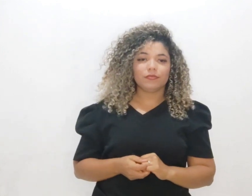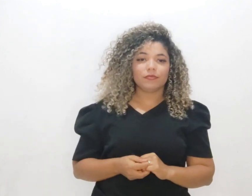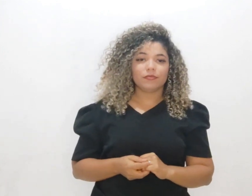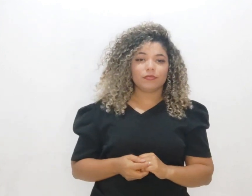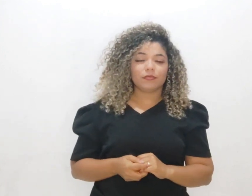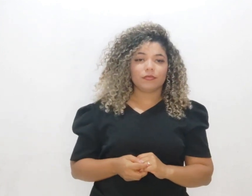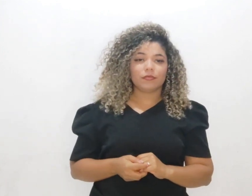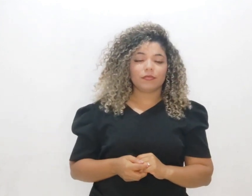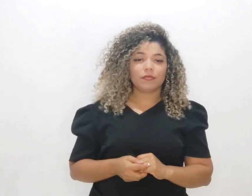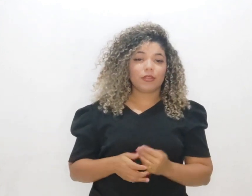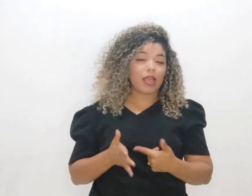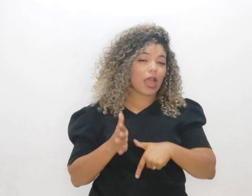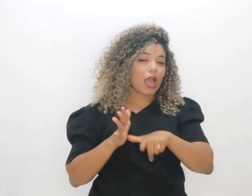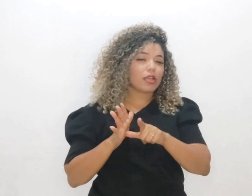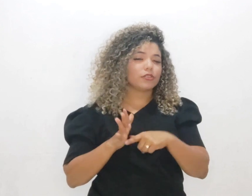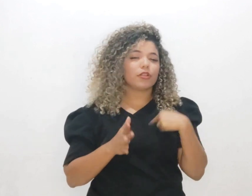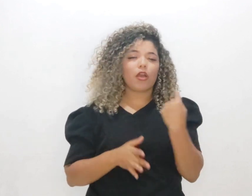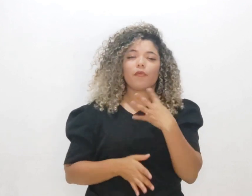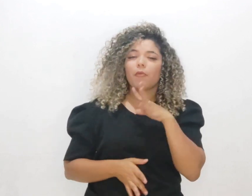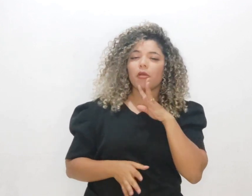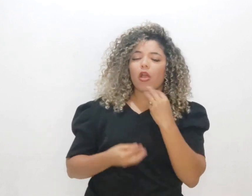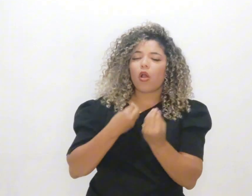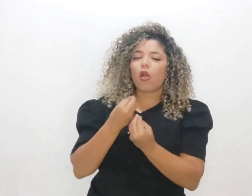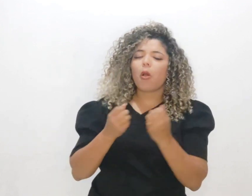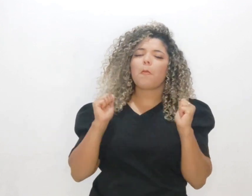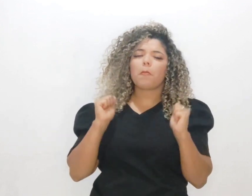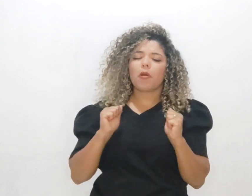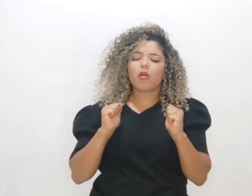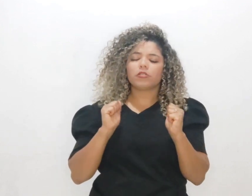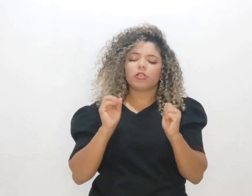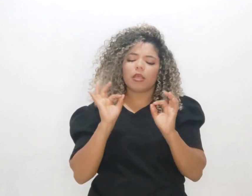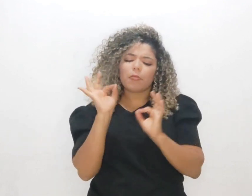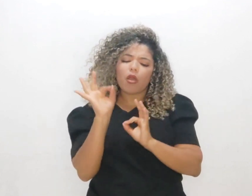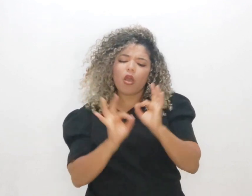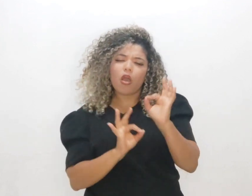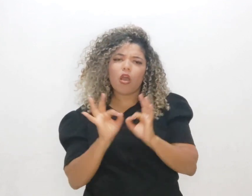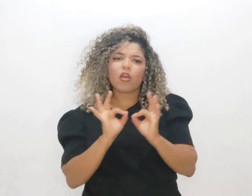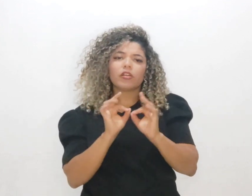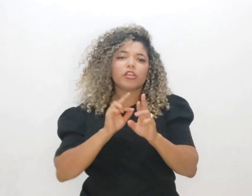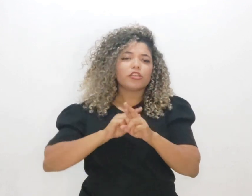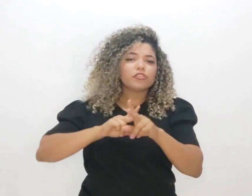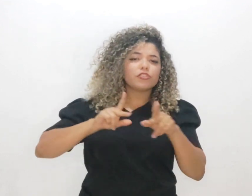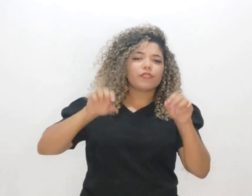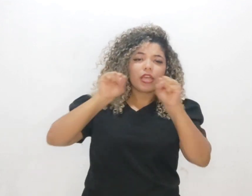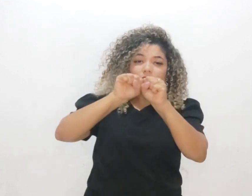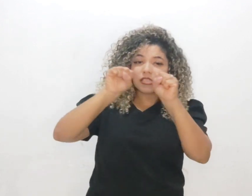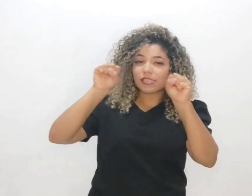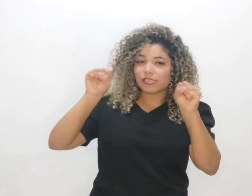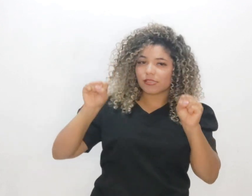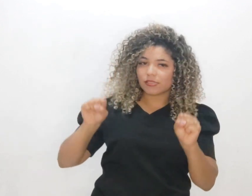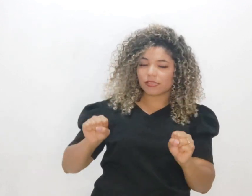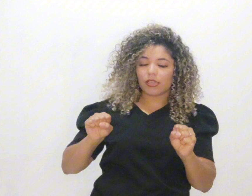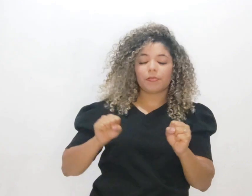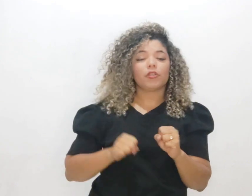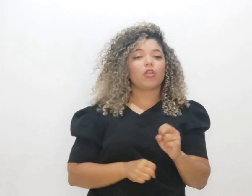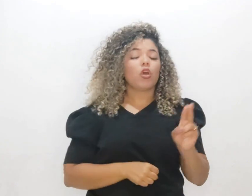Antes de mais nada, vamos conhecer de que forma podemos acoplar as engrenagens em diferentes sistemas. Utilizando os 2